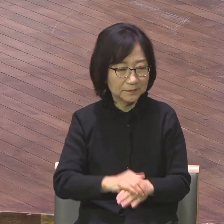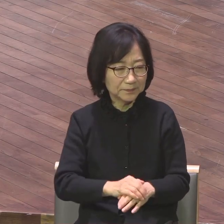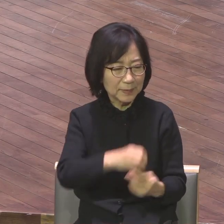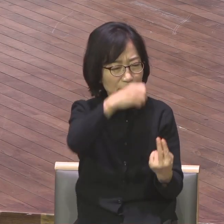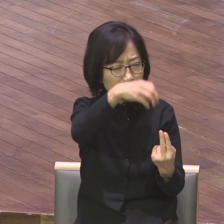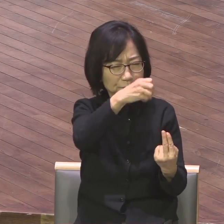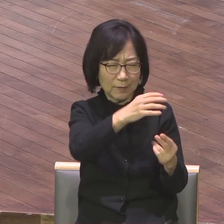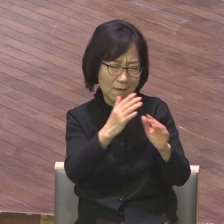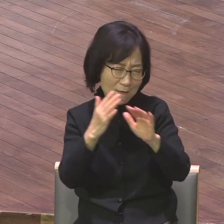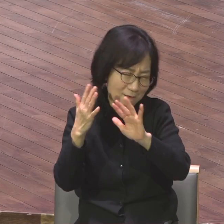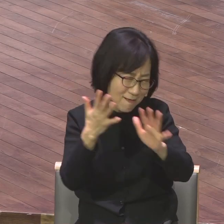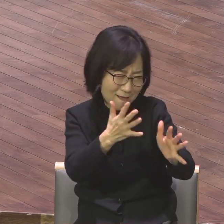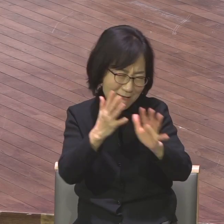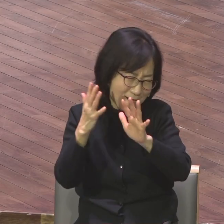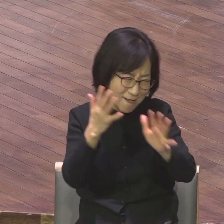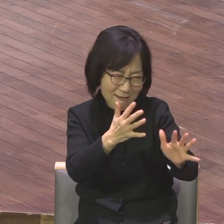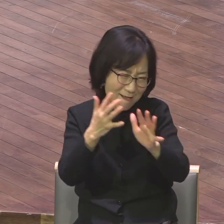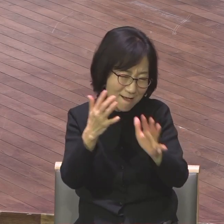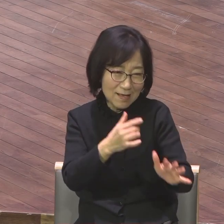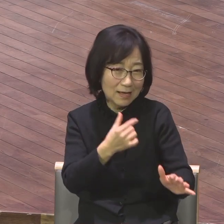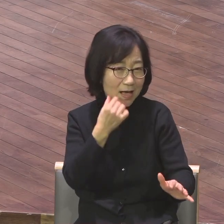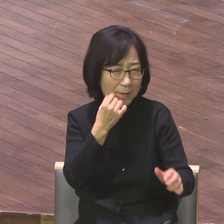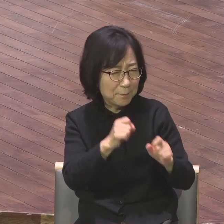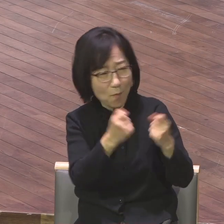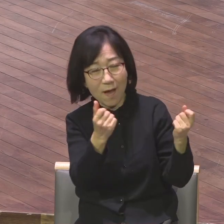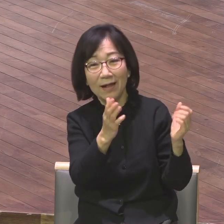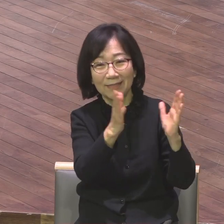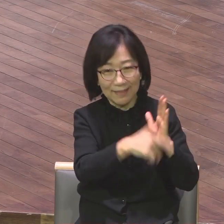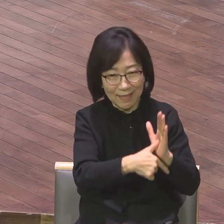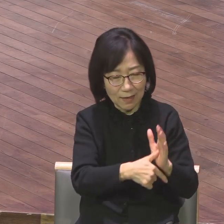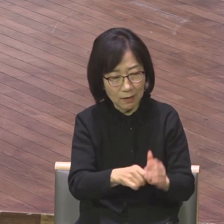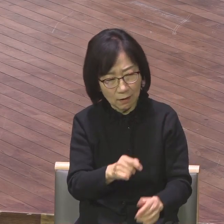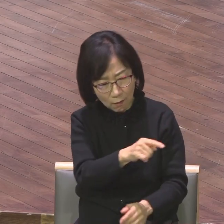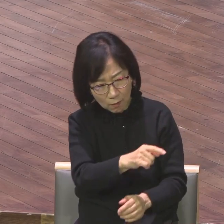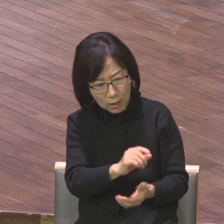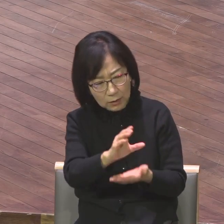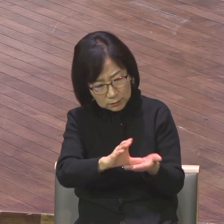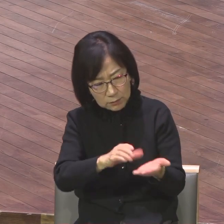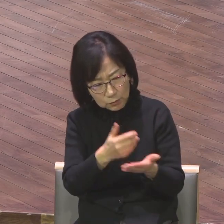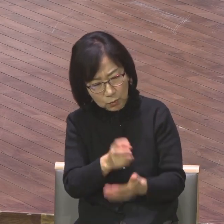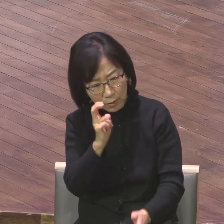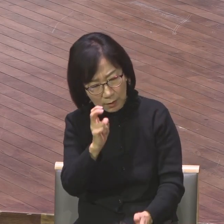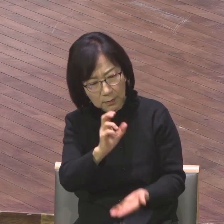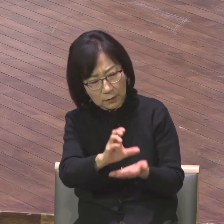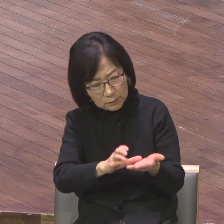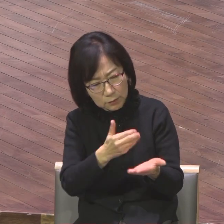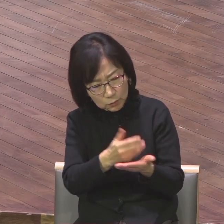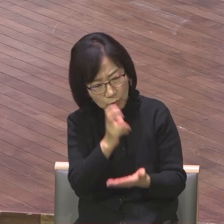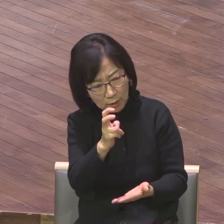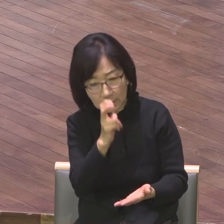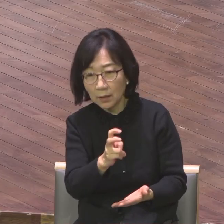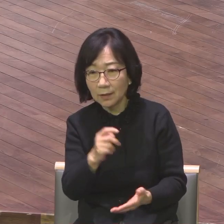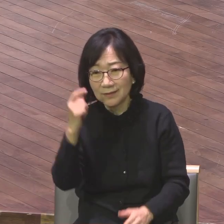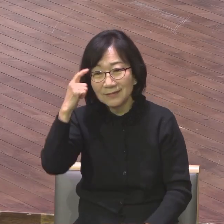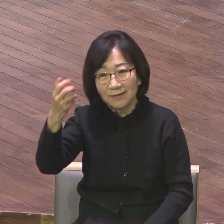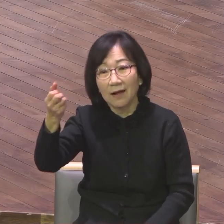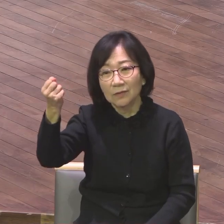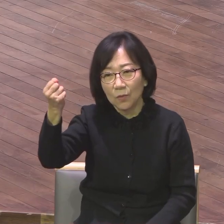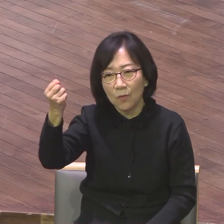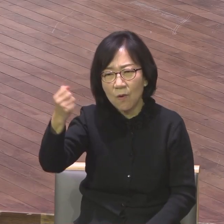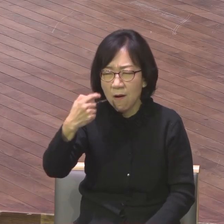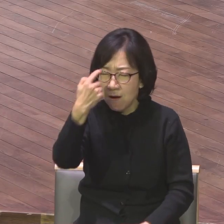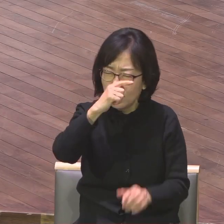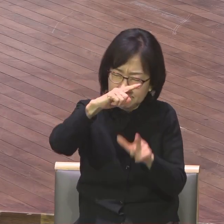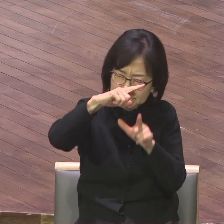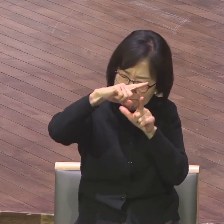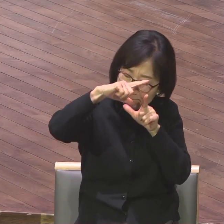아닌가? 선지자 중에 한 사람인가? 우리를 고난온 그리스도가 아닌가? 그 정도로 세례